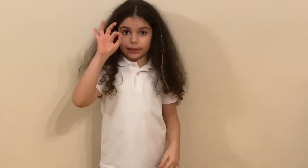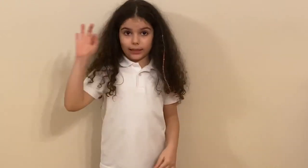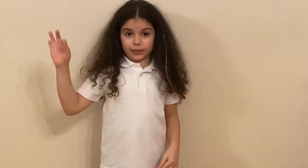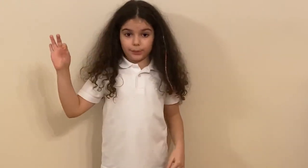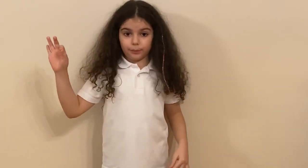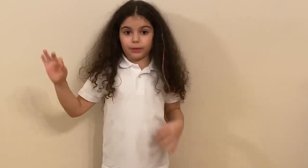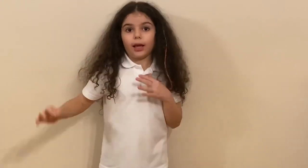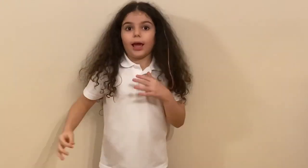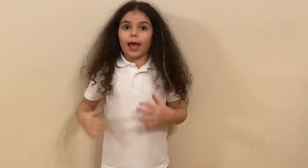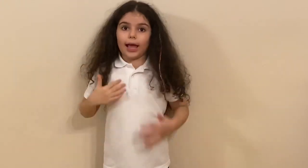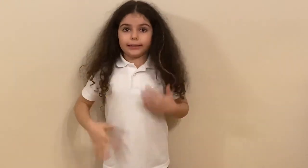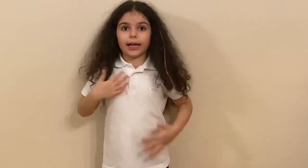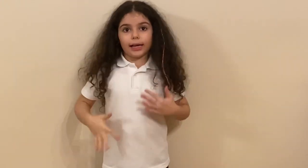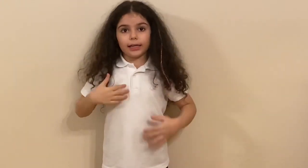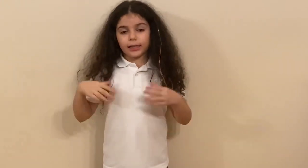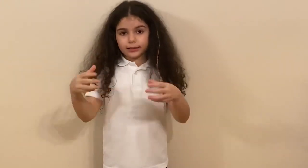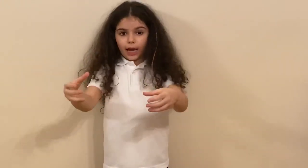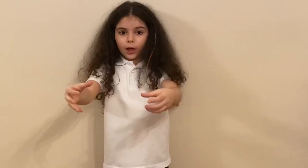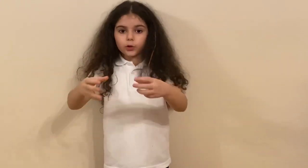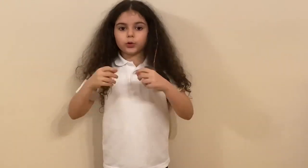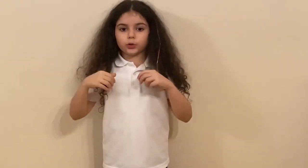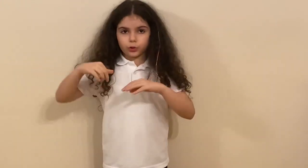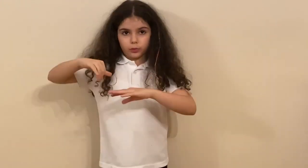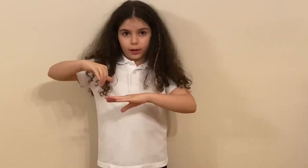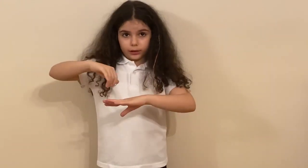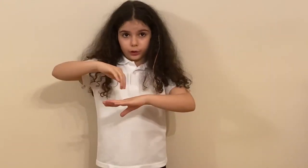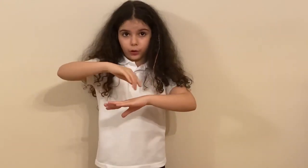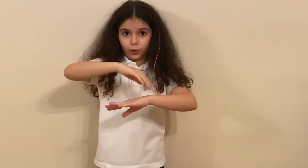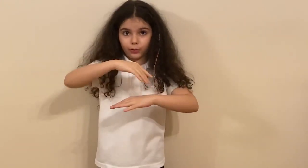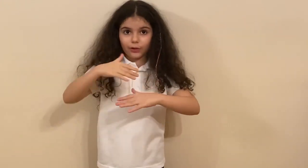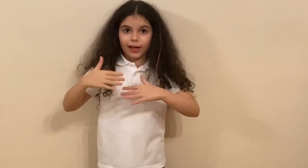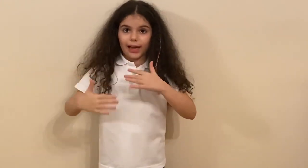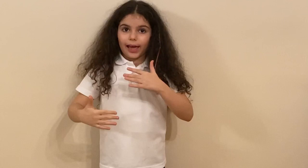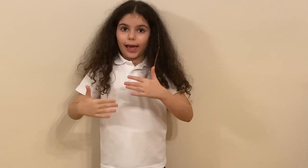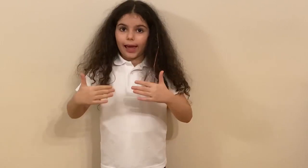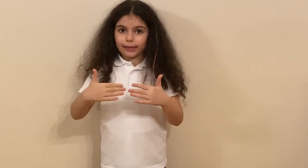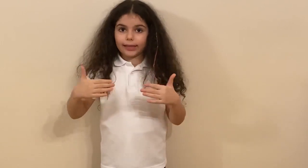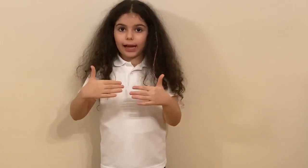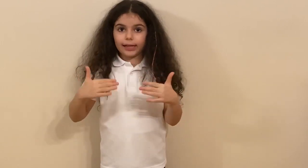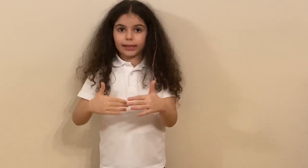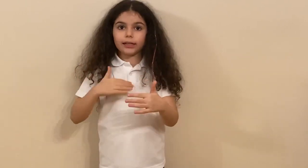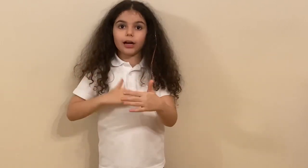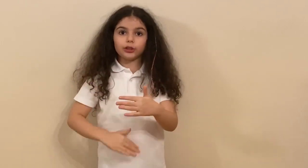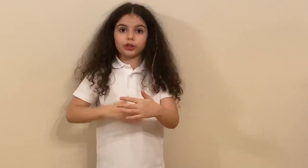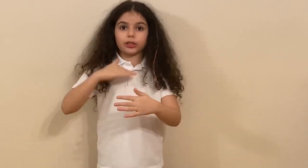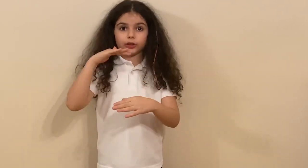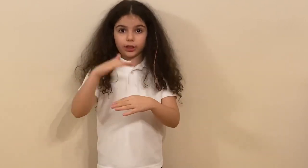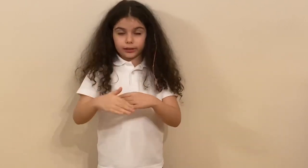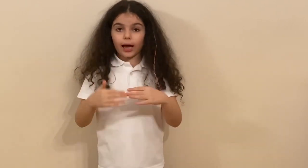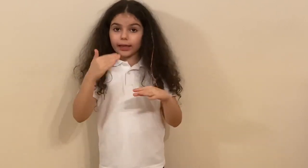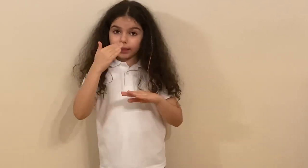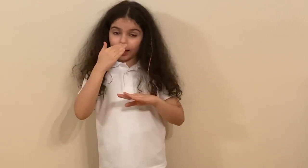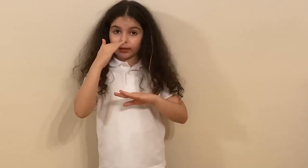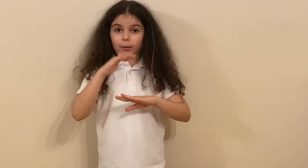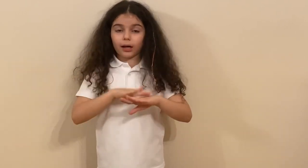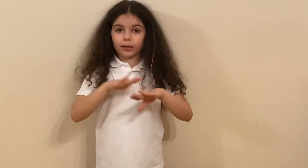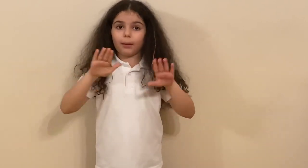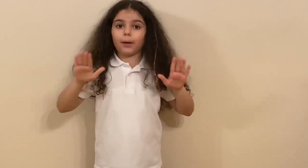sevgisizliktir. Engellilikten kurtulmanın yolu engellerin aşılacağına inanmakla